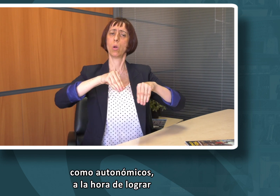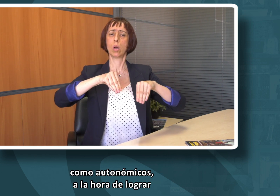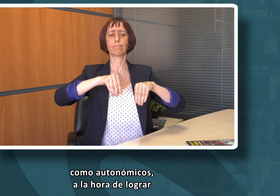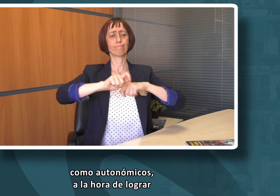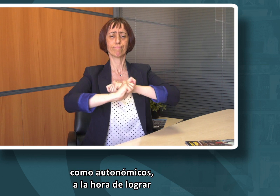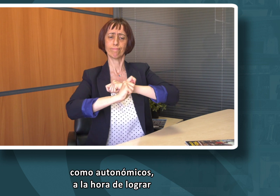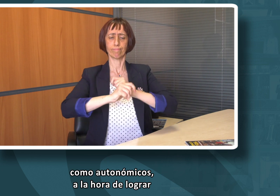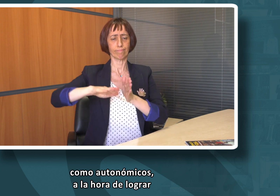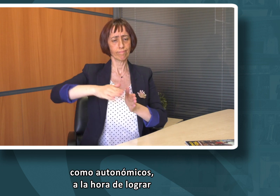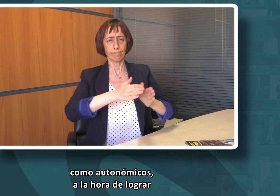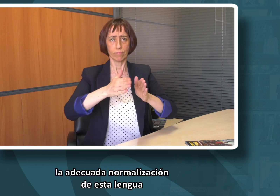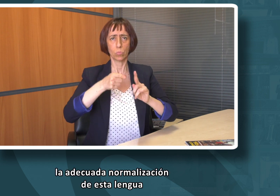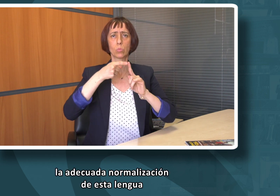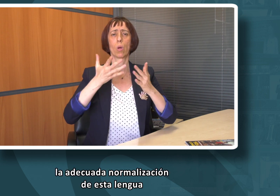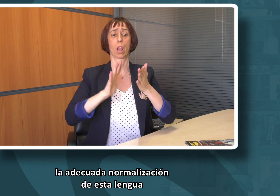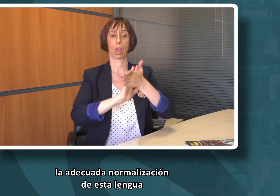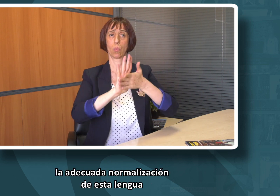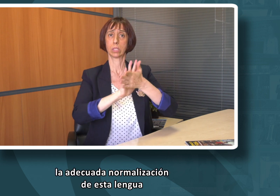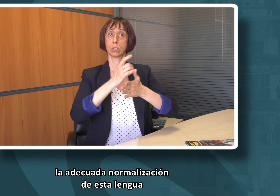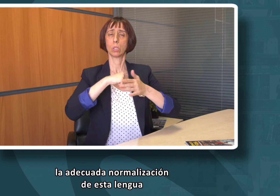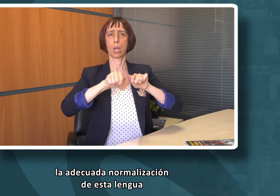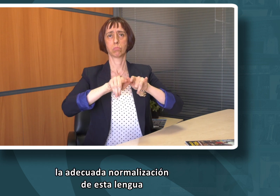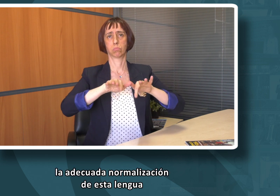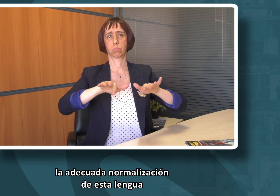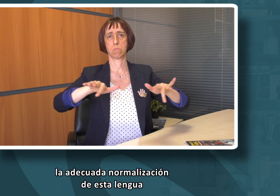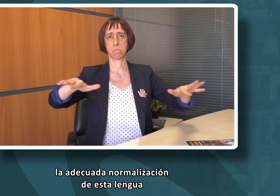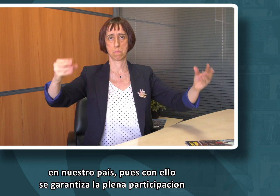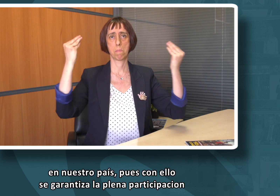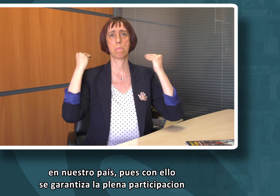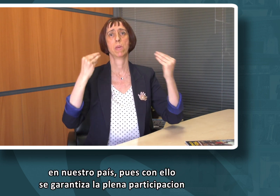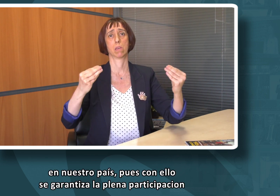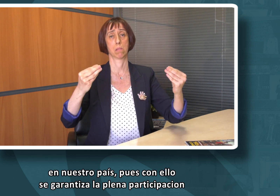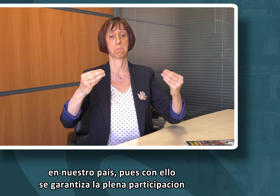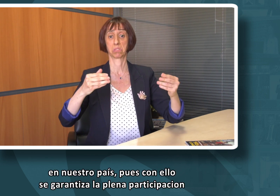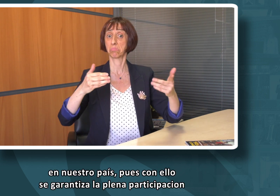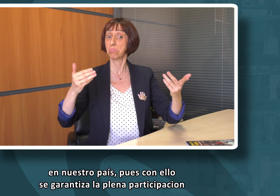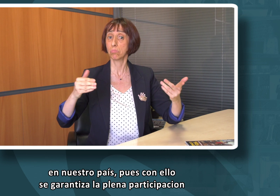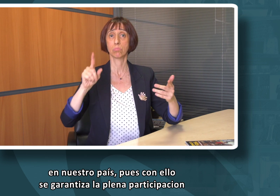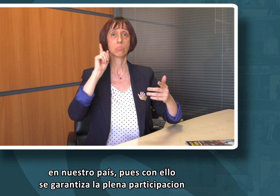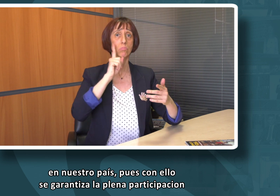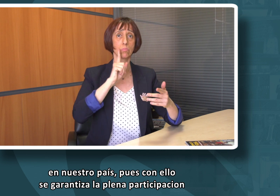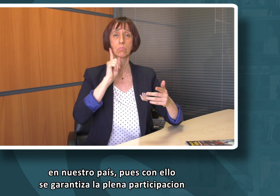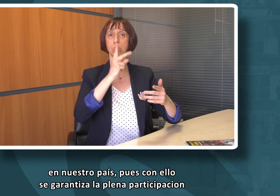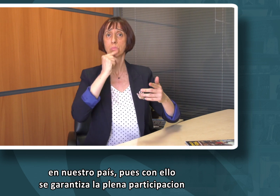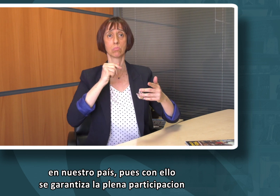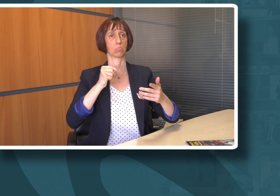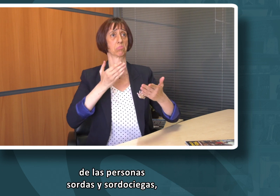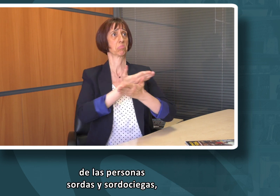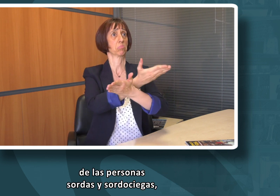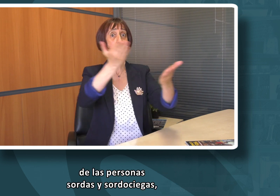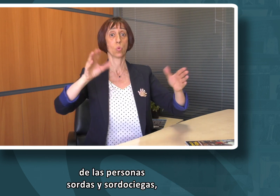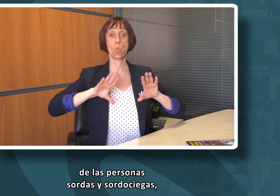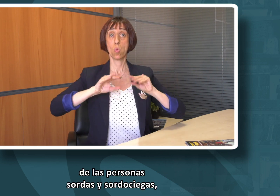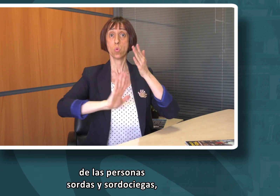como autonómicos a la hora de lograr la adecuada normalización de esta lengua en nuestro país, pues con ello se garantiza la